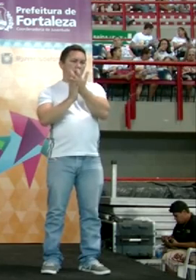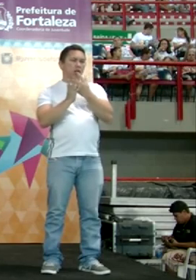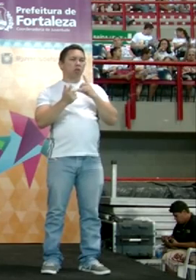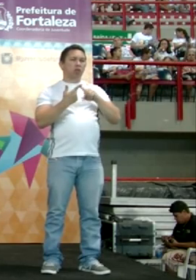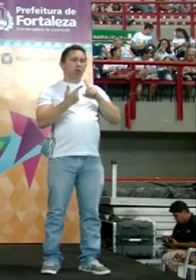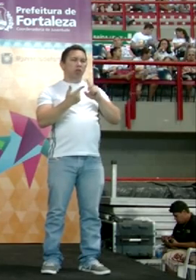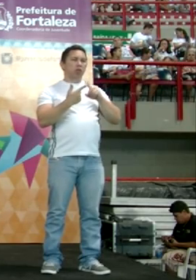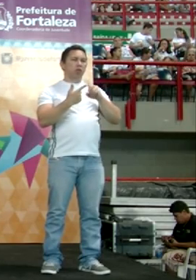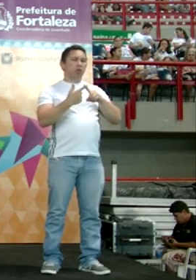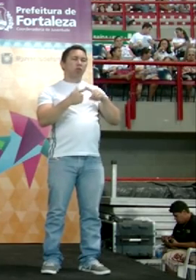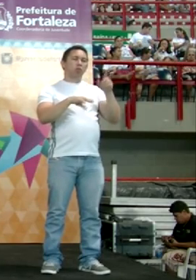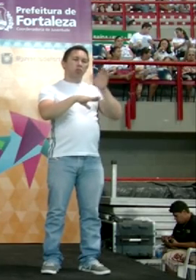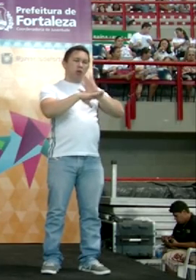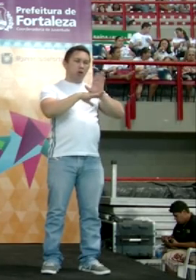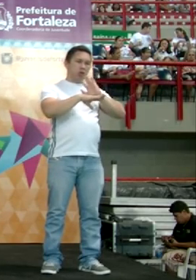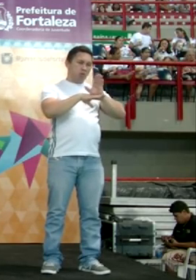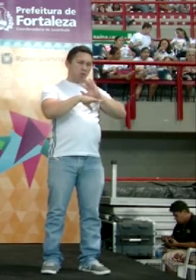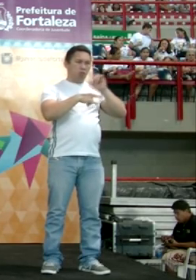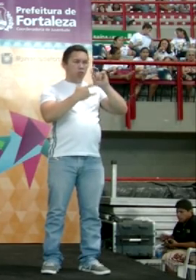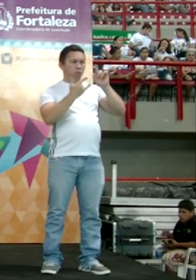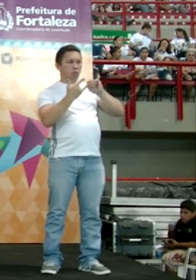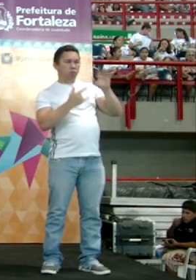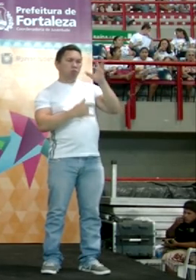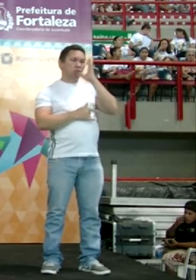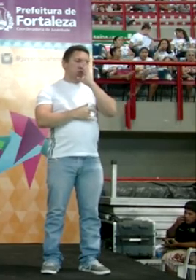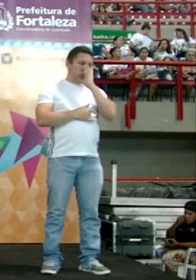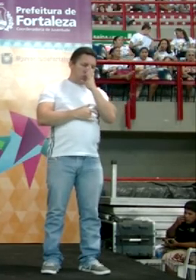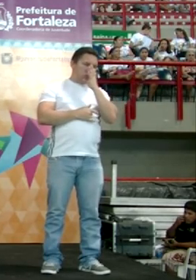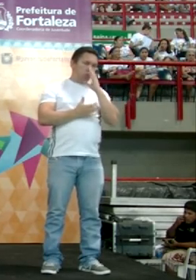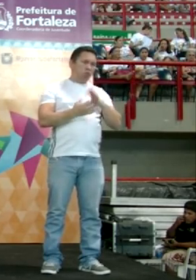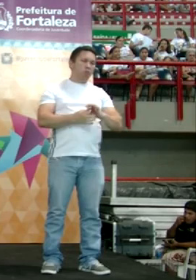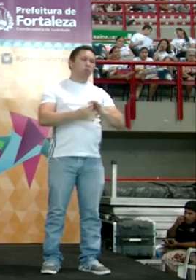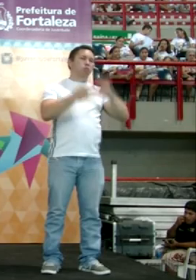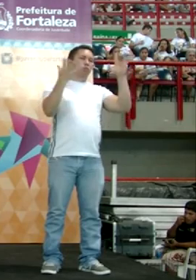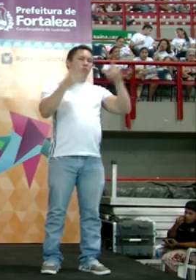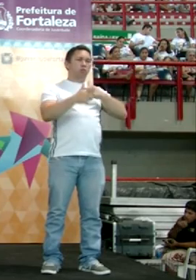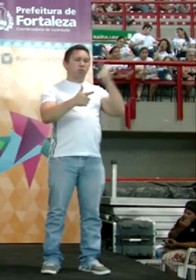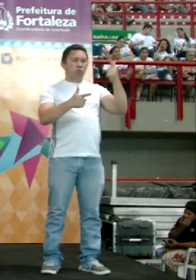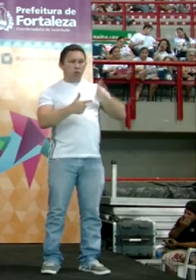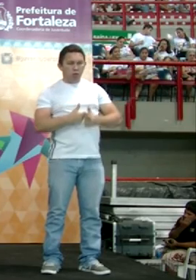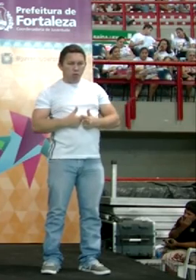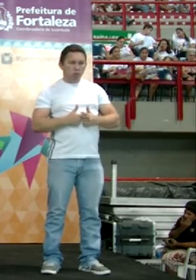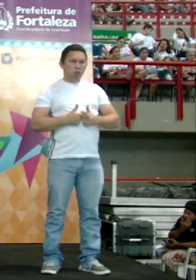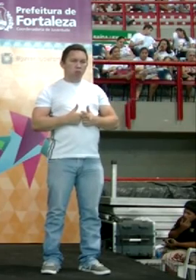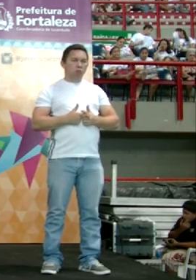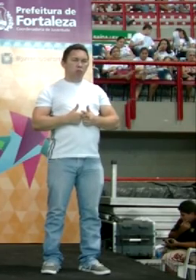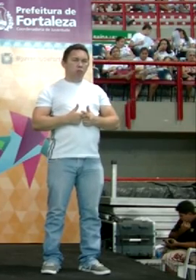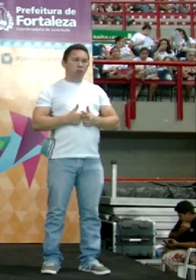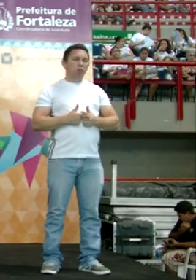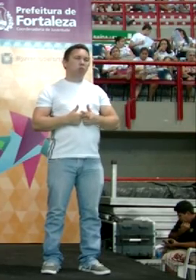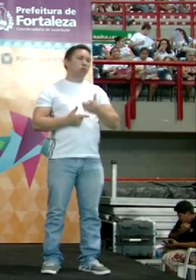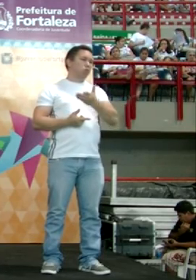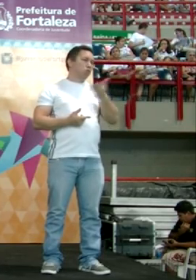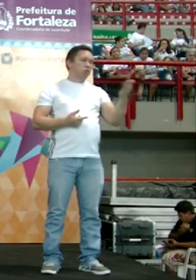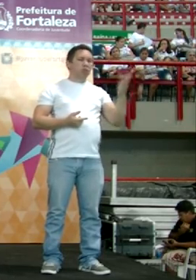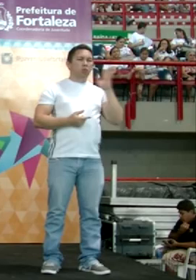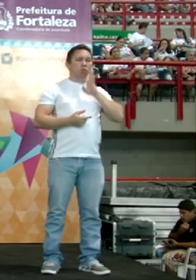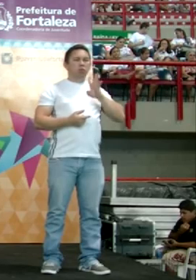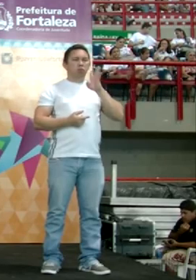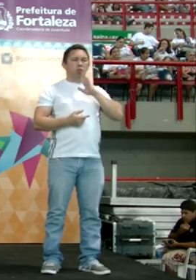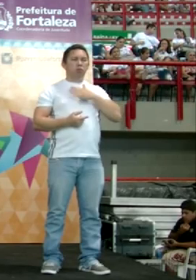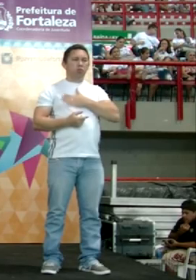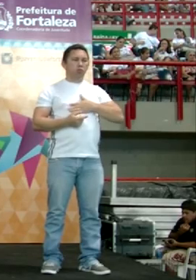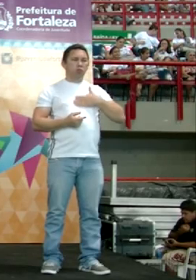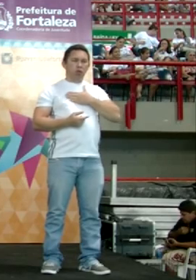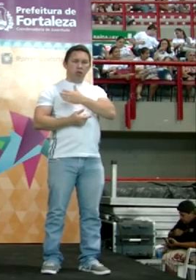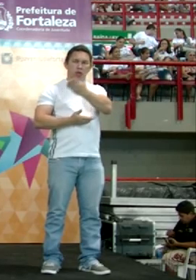vídeo da aula também fica disponível, né, Normando? Quem quiser depois rever a aula, assiste a aula de novo. E é sempre é muito legal, é sempre